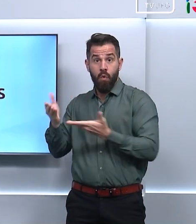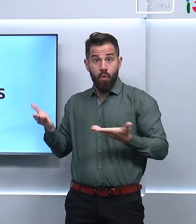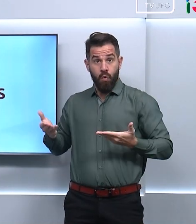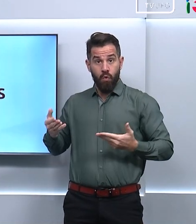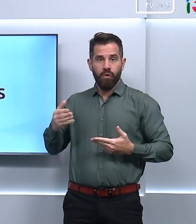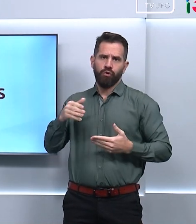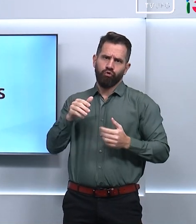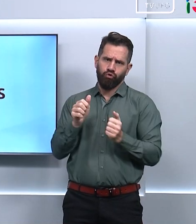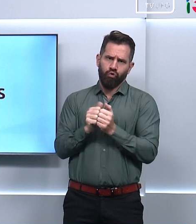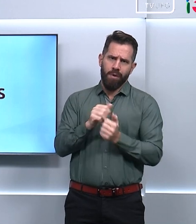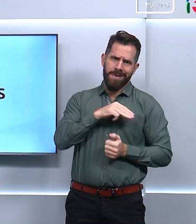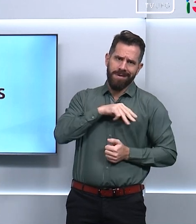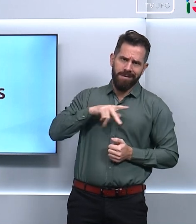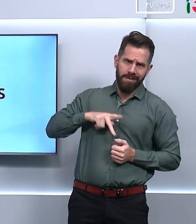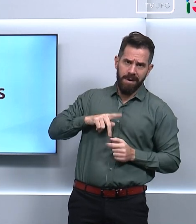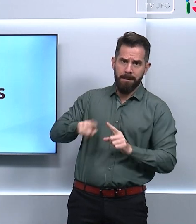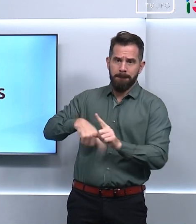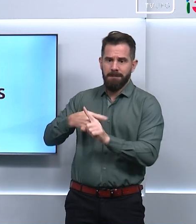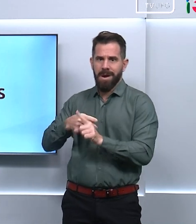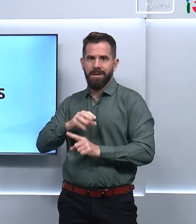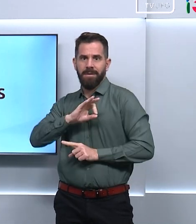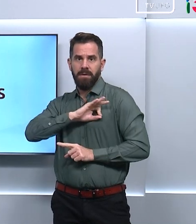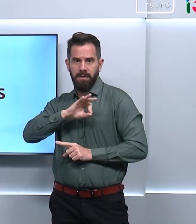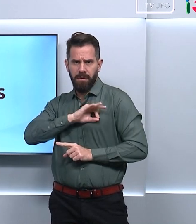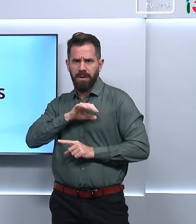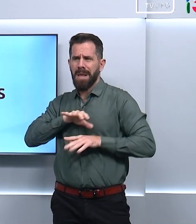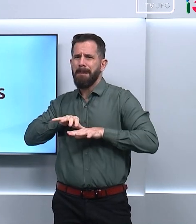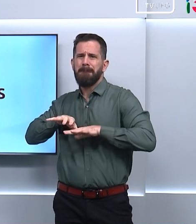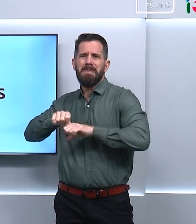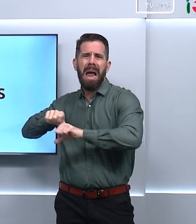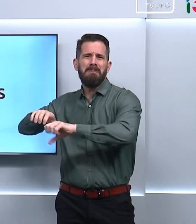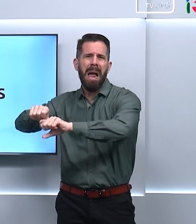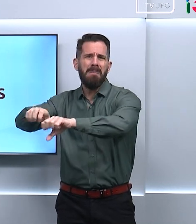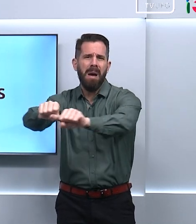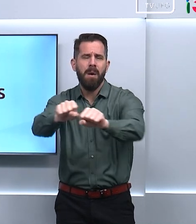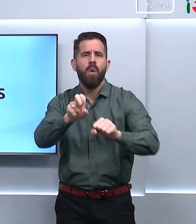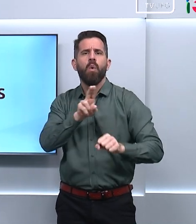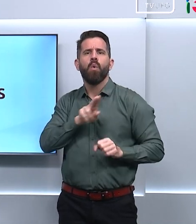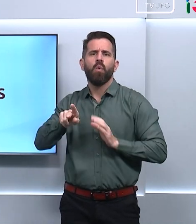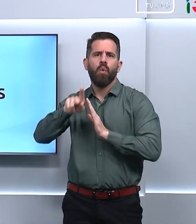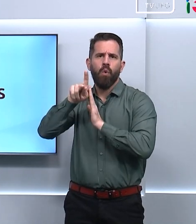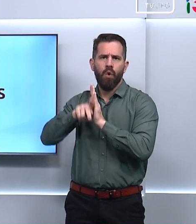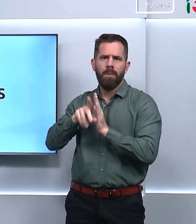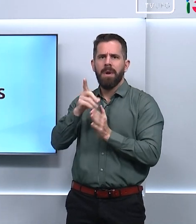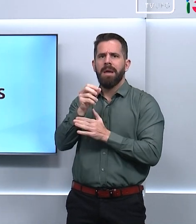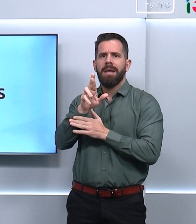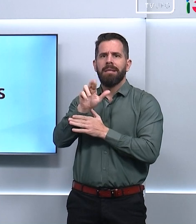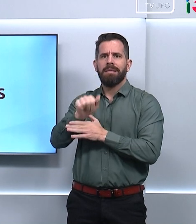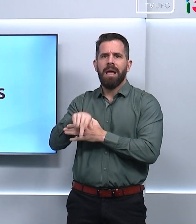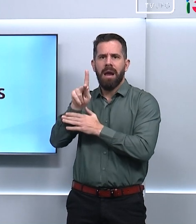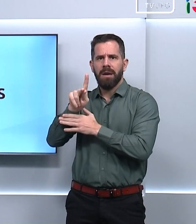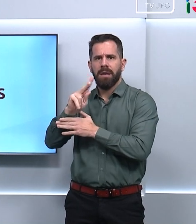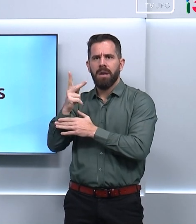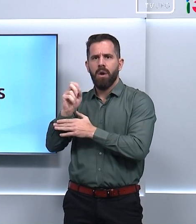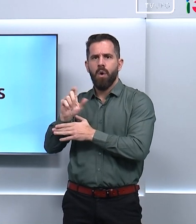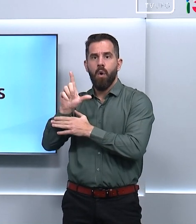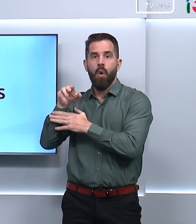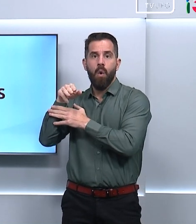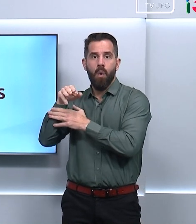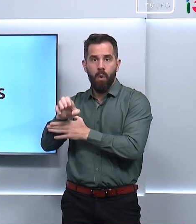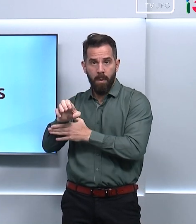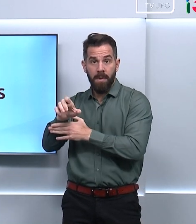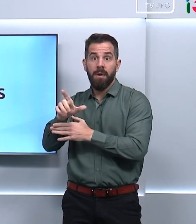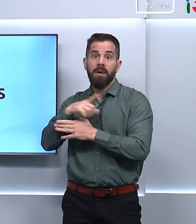deflagrou uma operação chamada Dark Home, para cumprimento de seis mandados de prisão e cinco de busca